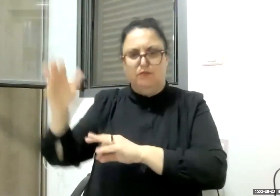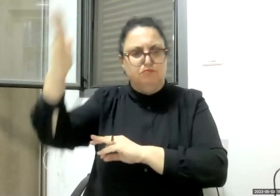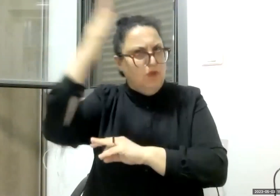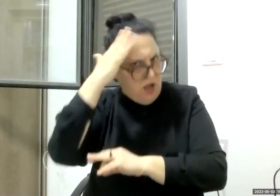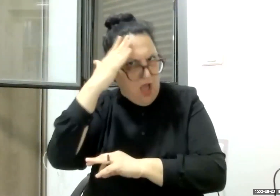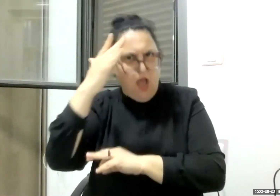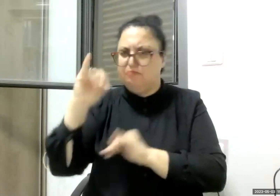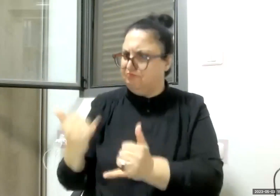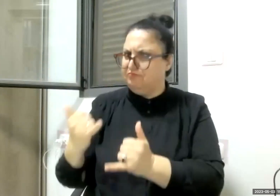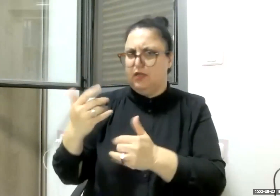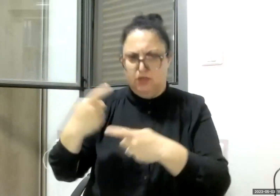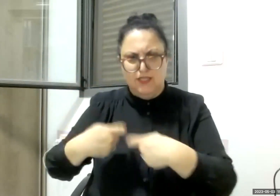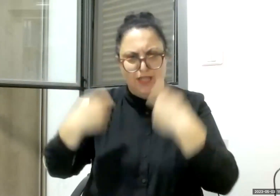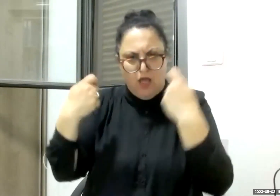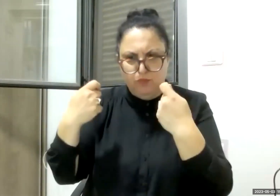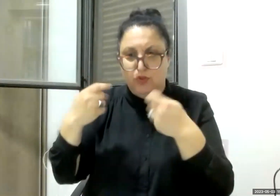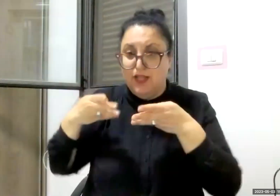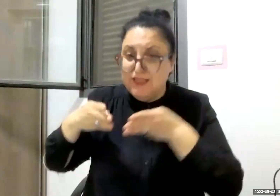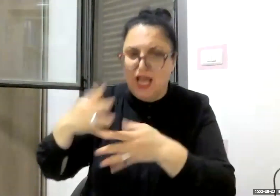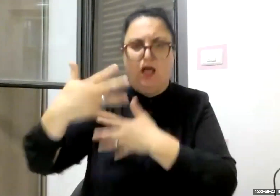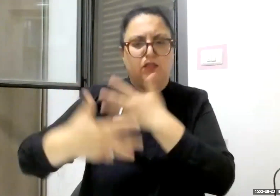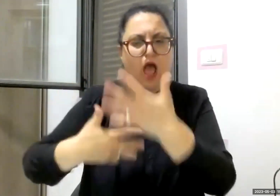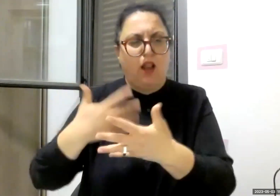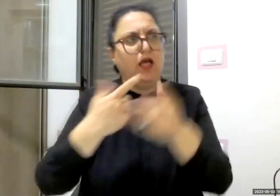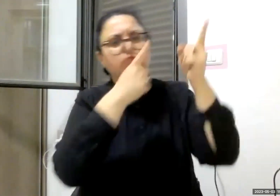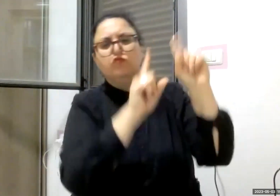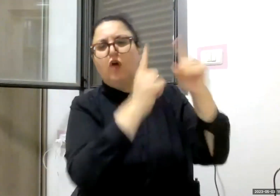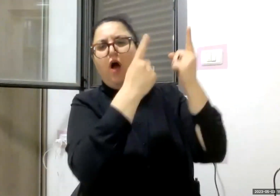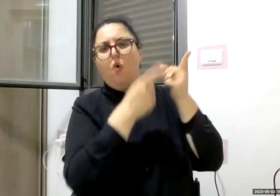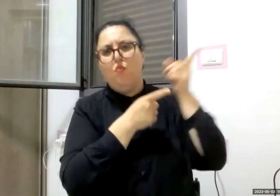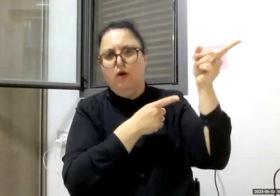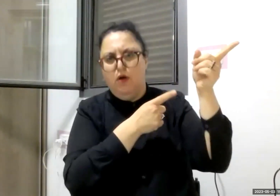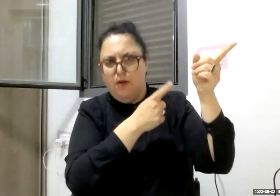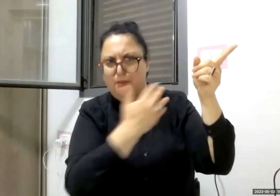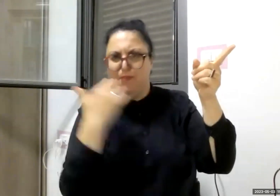עצמית של הכרה מה היא, תרבות מה היא, דרך